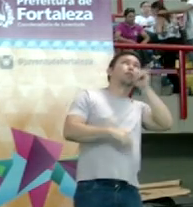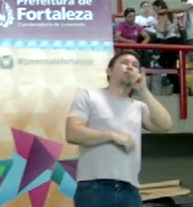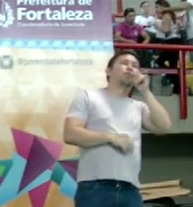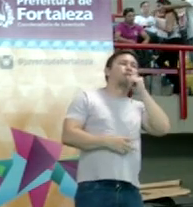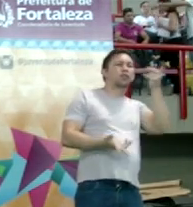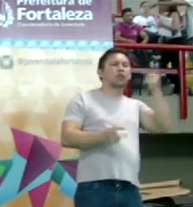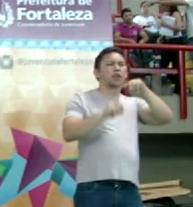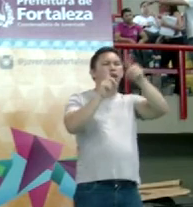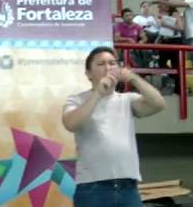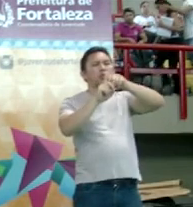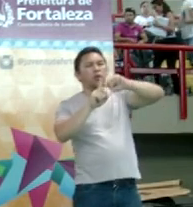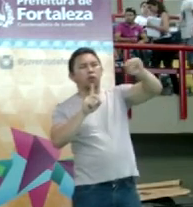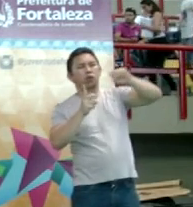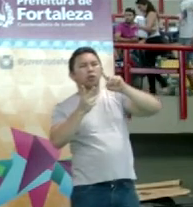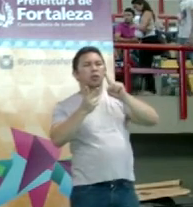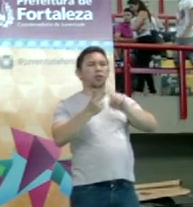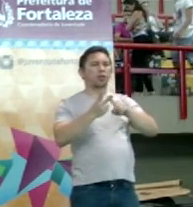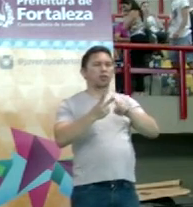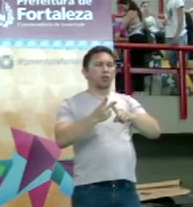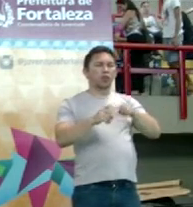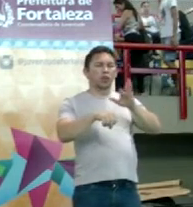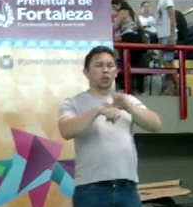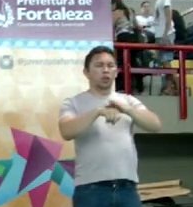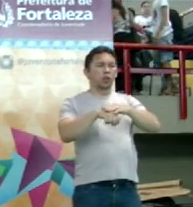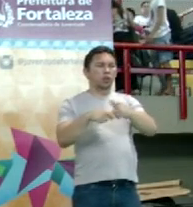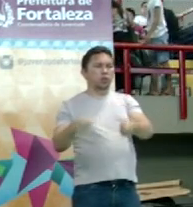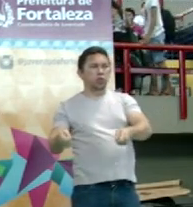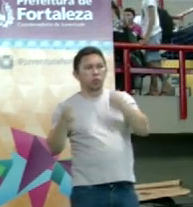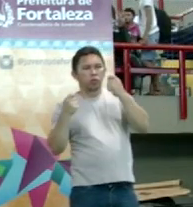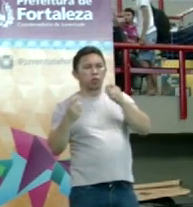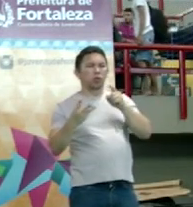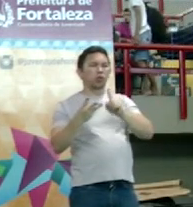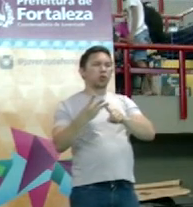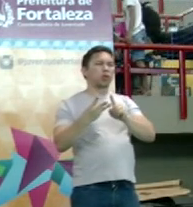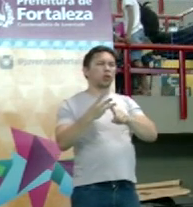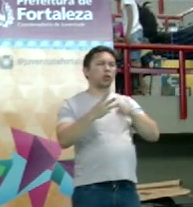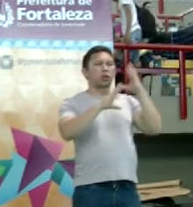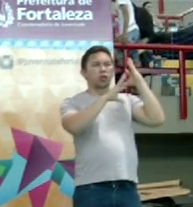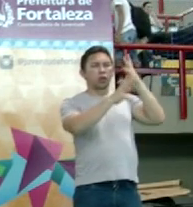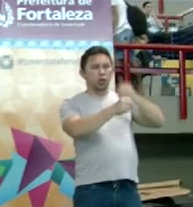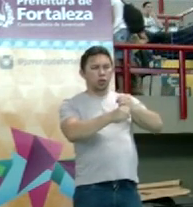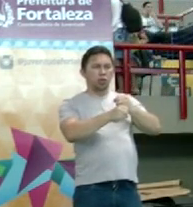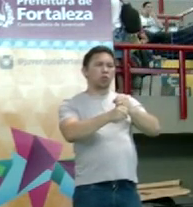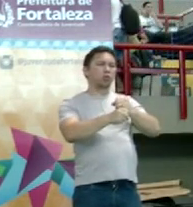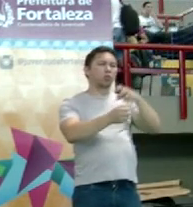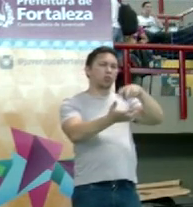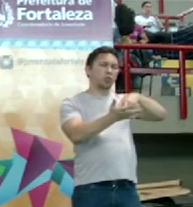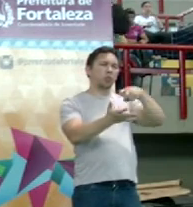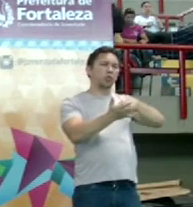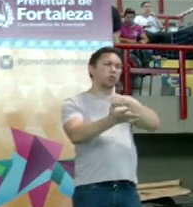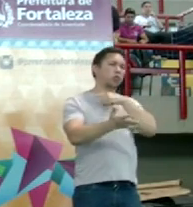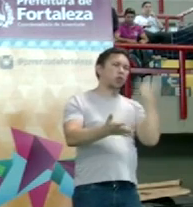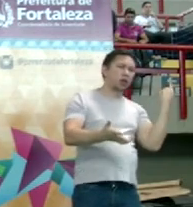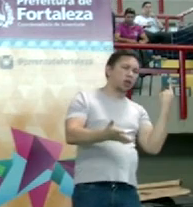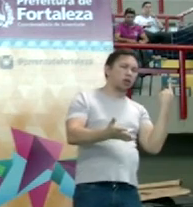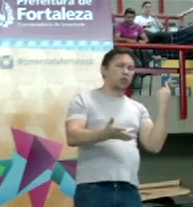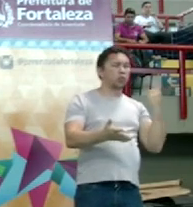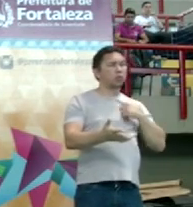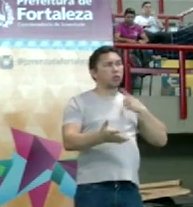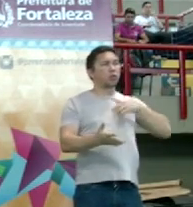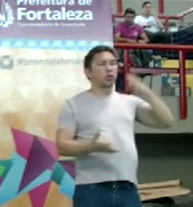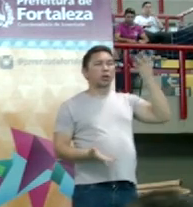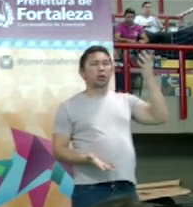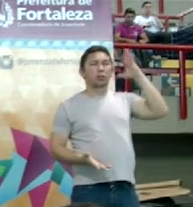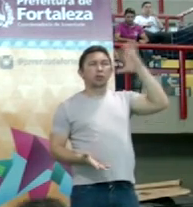exemplo, aborto, eutanásia, se é a história da pena de morte, aí você tem que pensar na sociedade